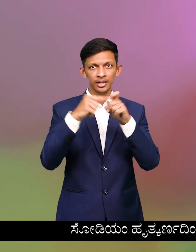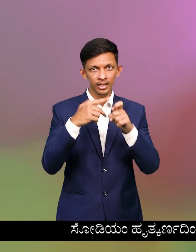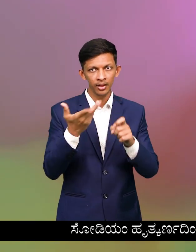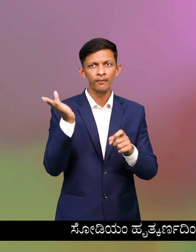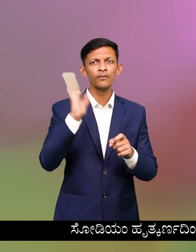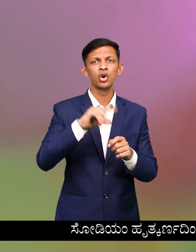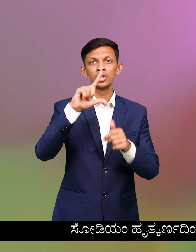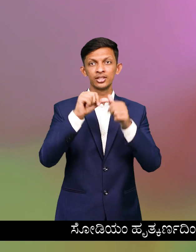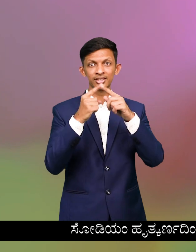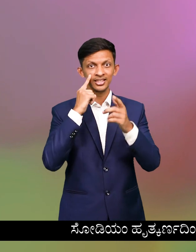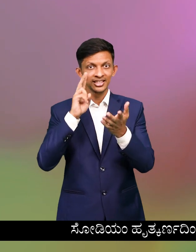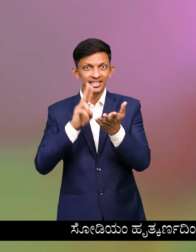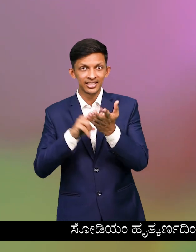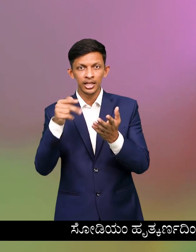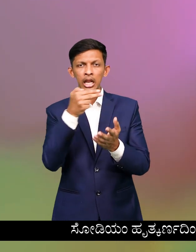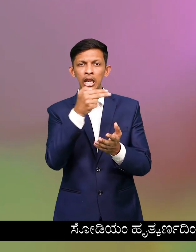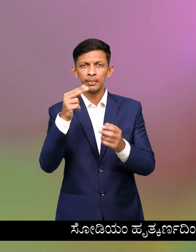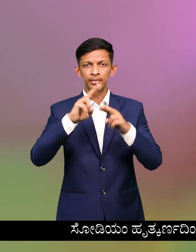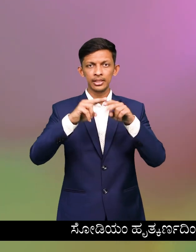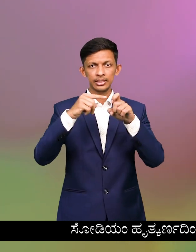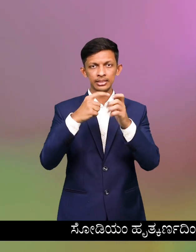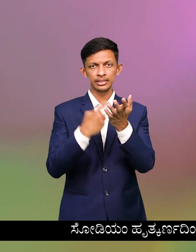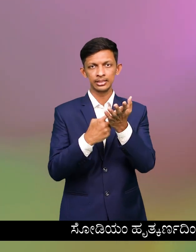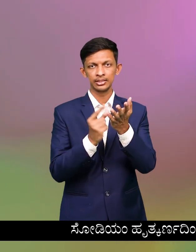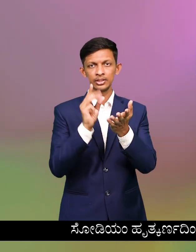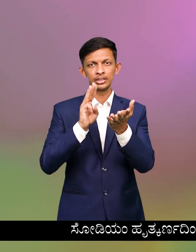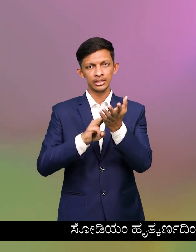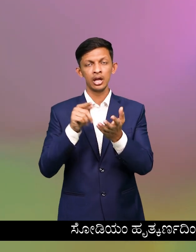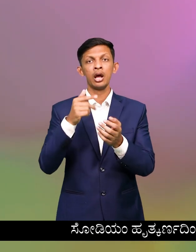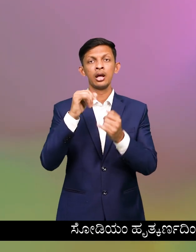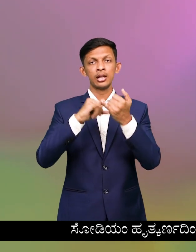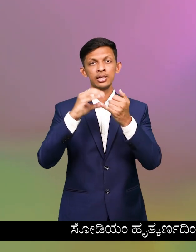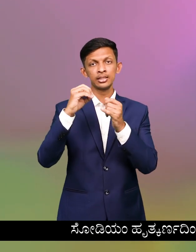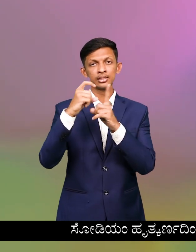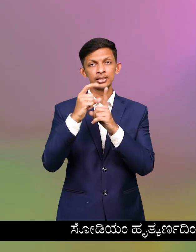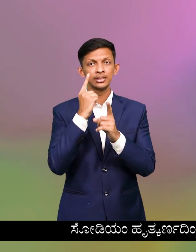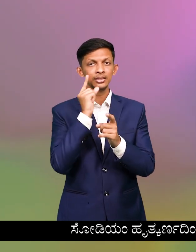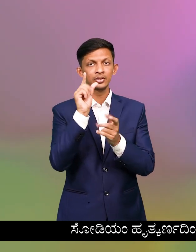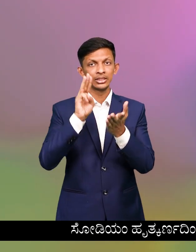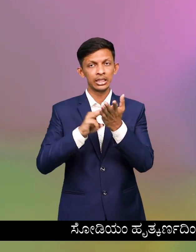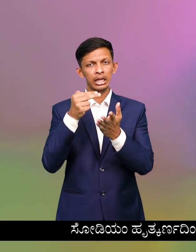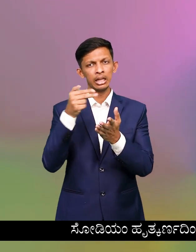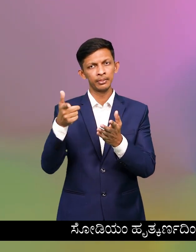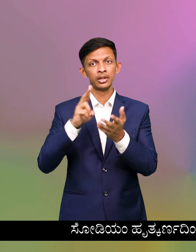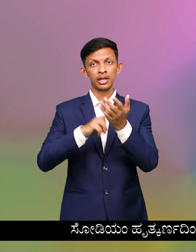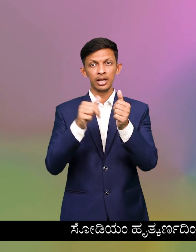ಸೋಡಿಯಂ ಹೃತ್ಕರ್ಣದಿಂದ Na ಆಗಿದೆ ಮತ್ತು ಪೊಟ್ಯಾಸಿಯಂ ಕ್ಯಾಲ್ಸಿಯಂನಿಂದ K ಆಗಿದೆ.